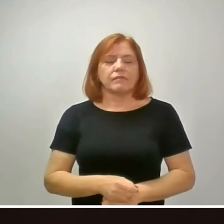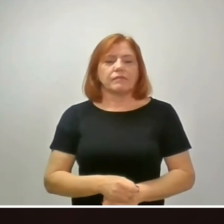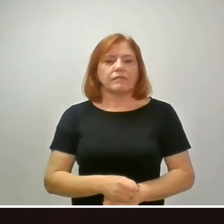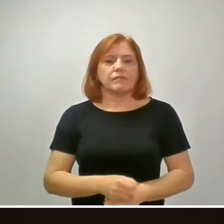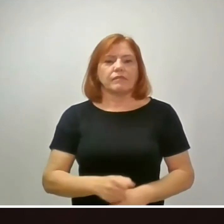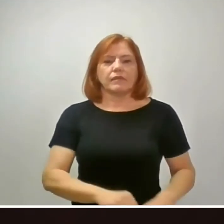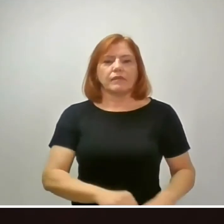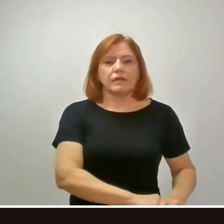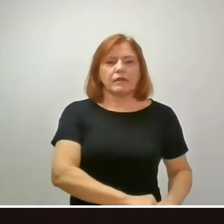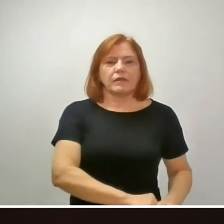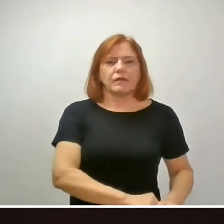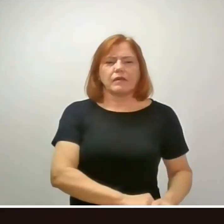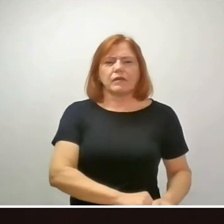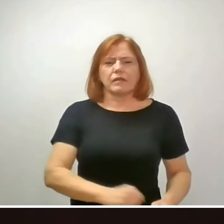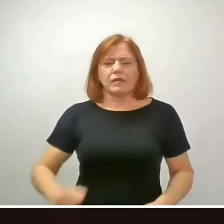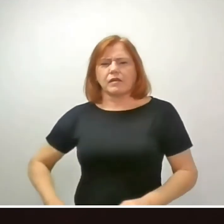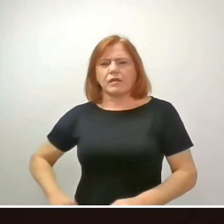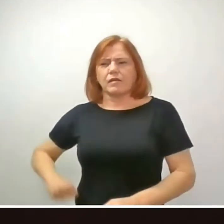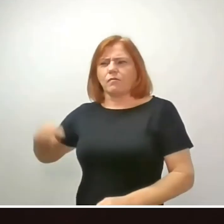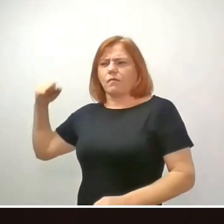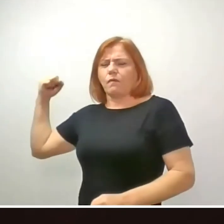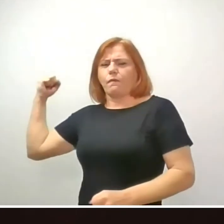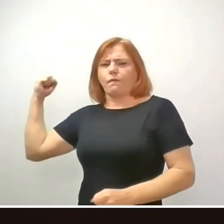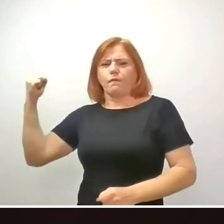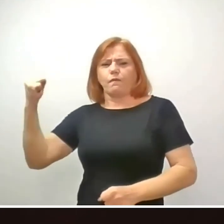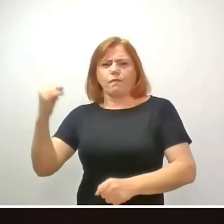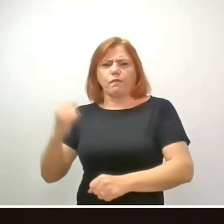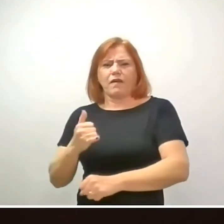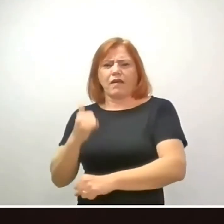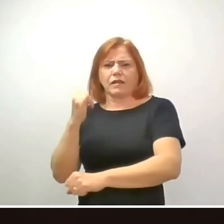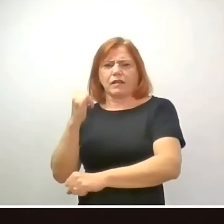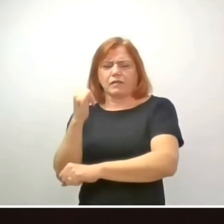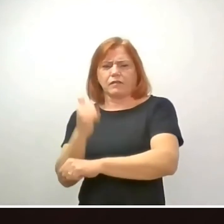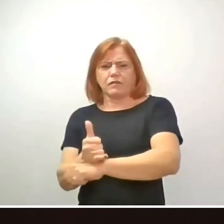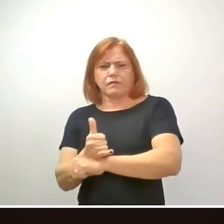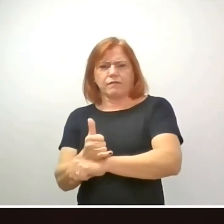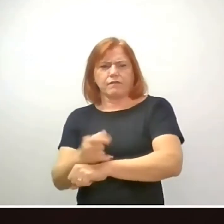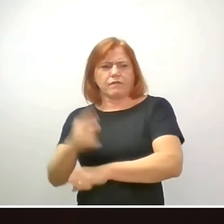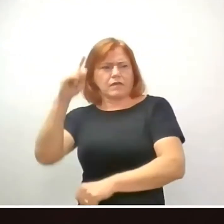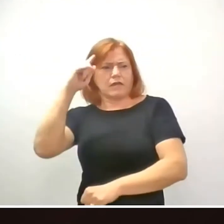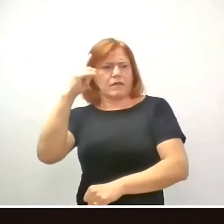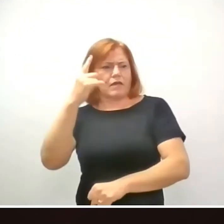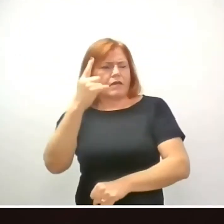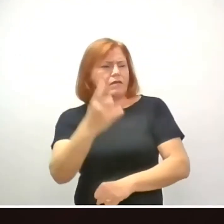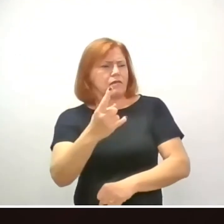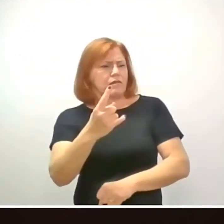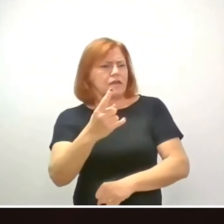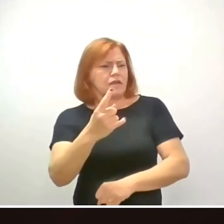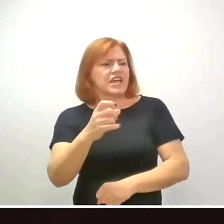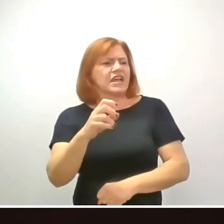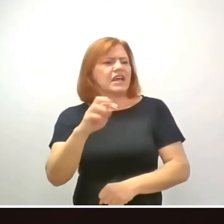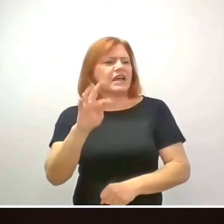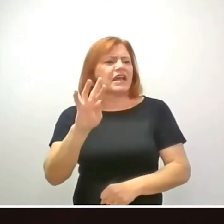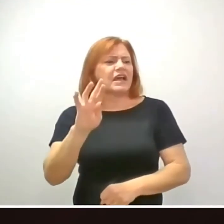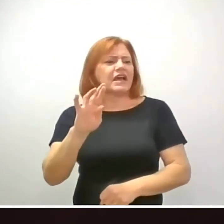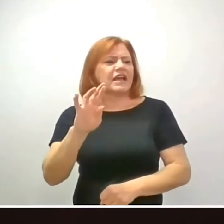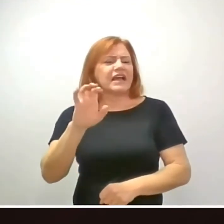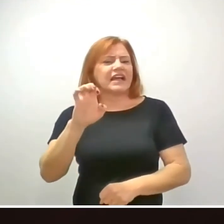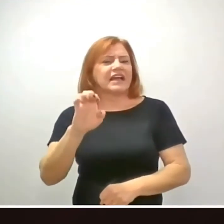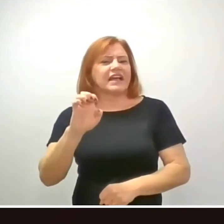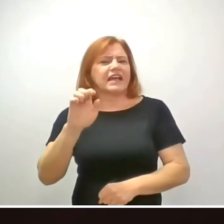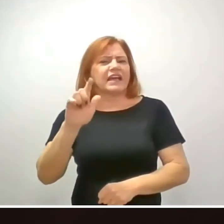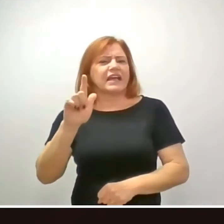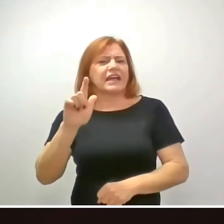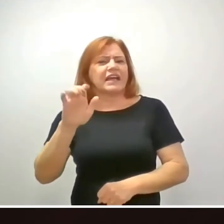poimaino. Poimaino é apacentar, é cuidar do rebanho. Então, sabe,